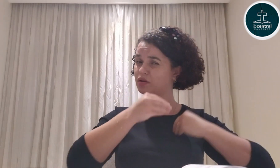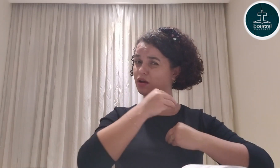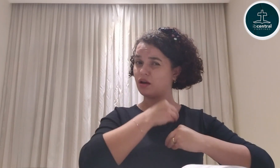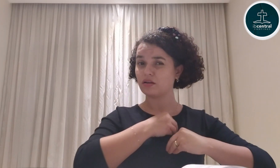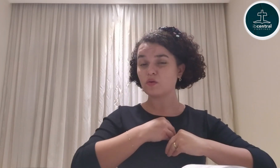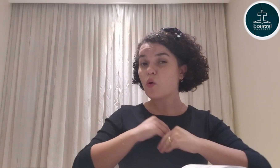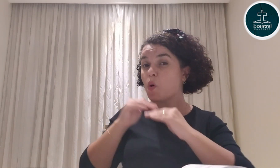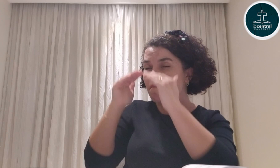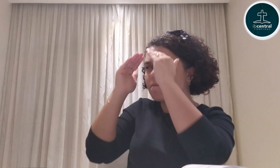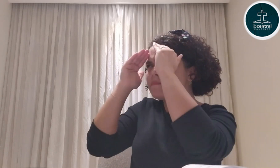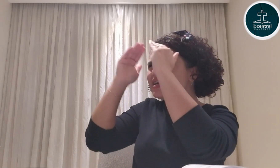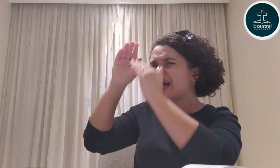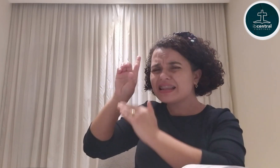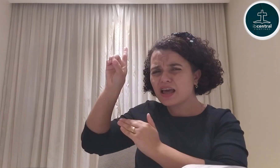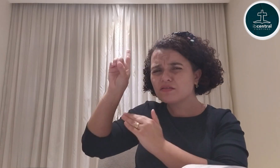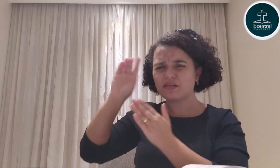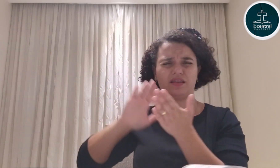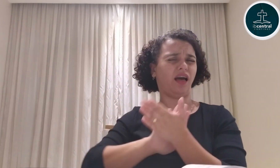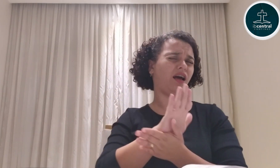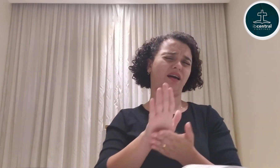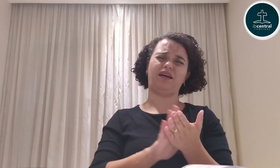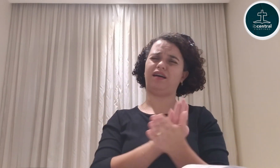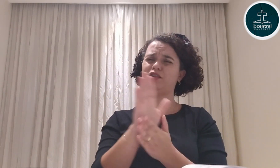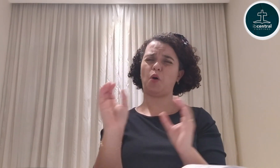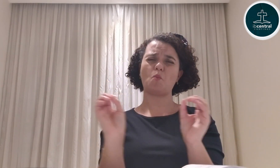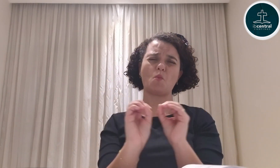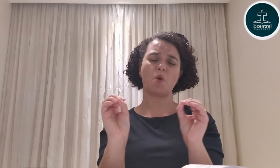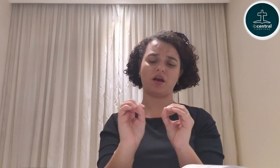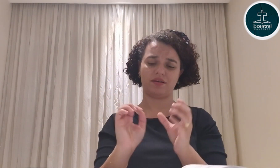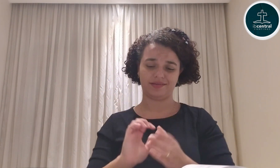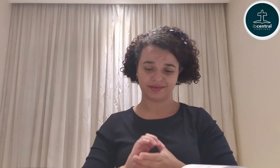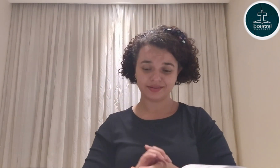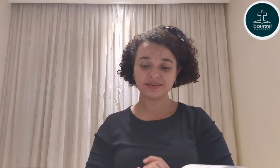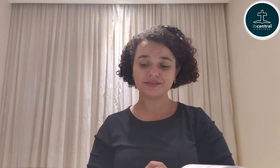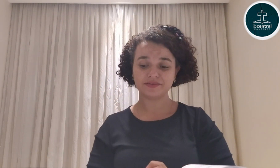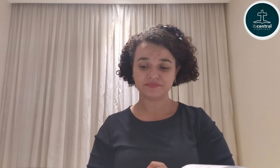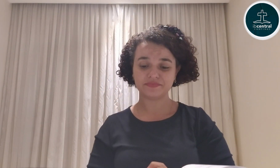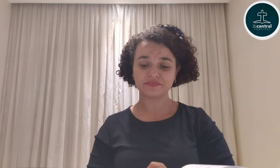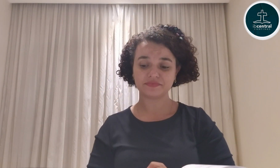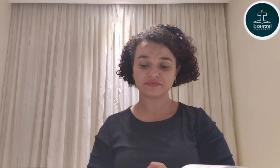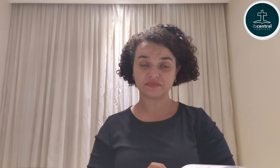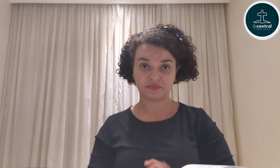Essa pessoa vive no pecado, não obedece a Deus.